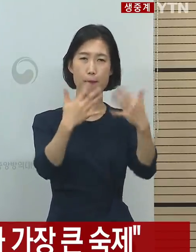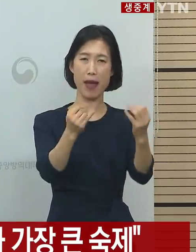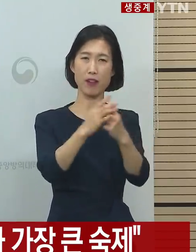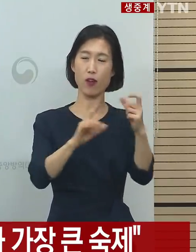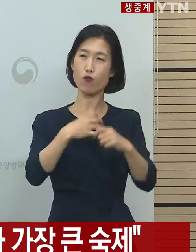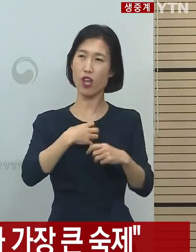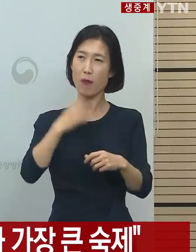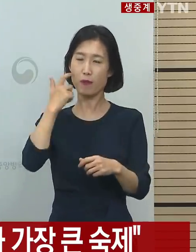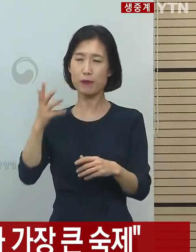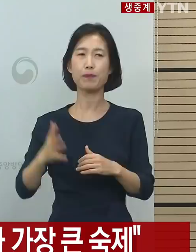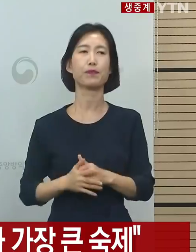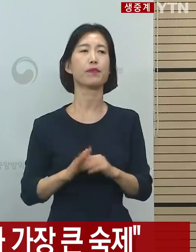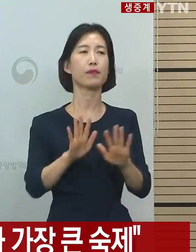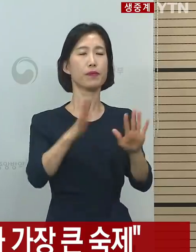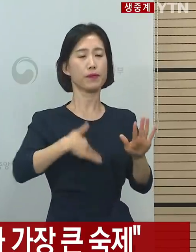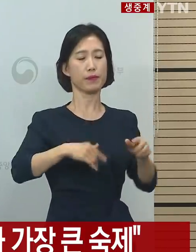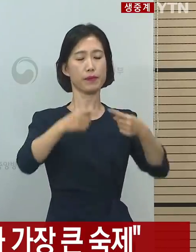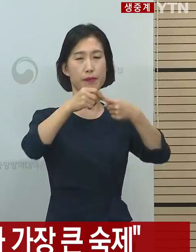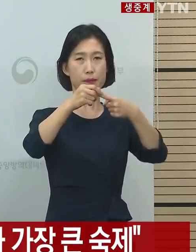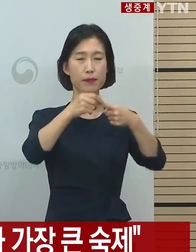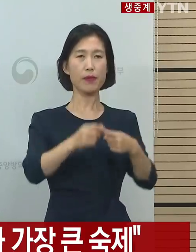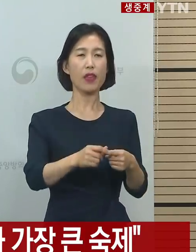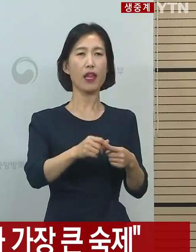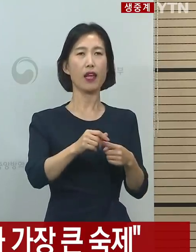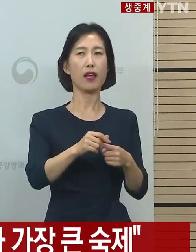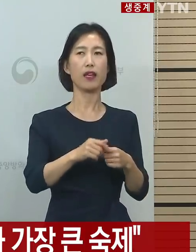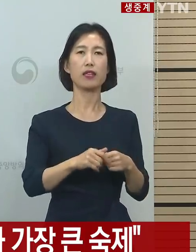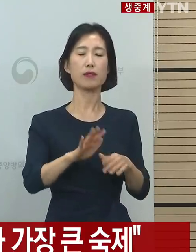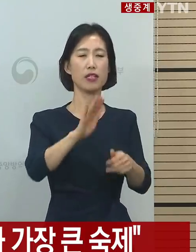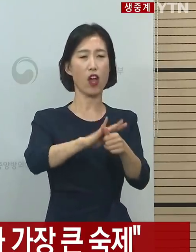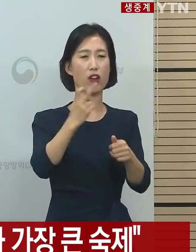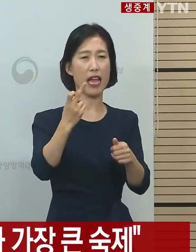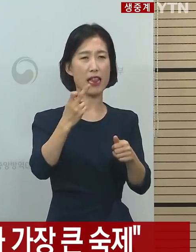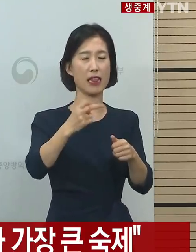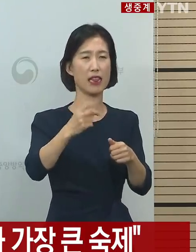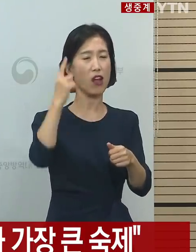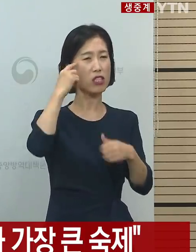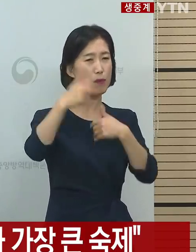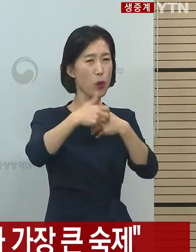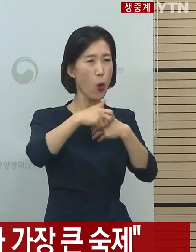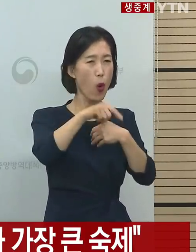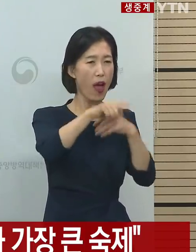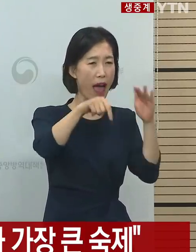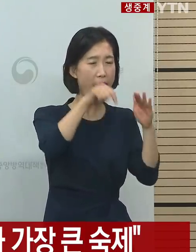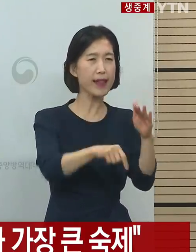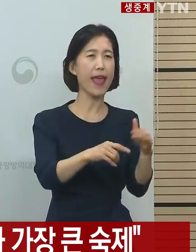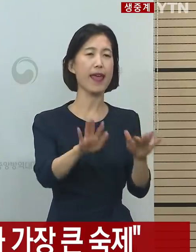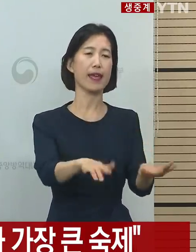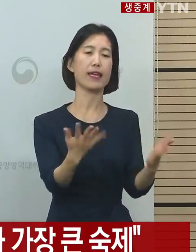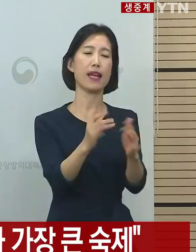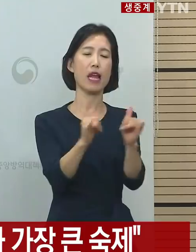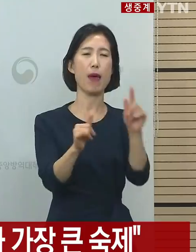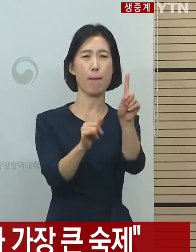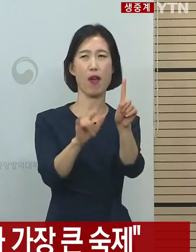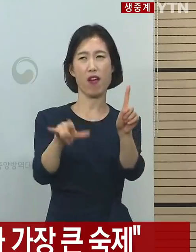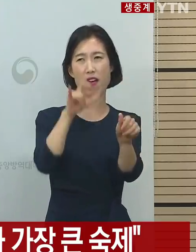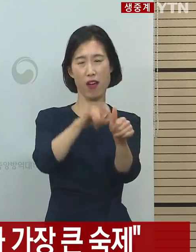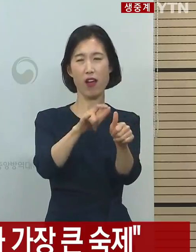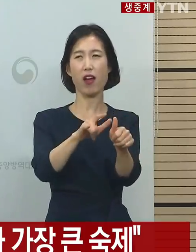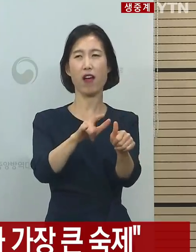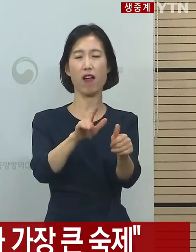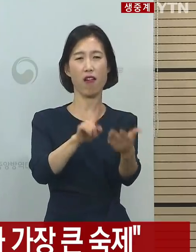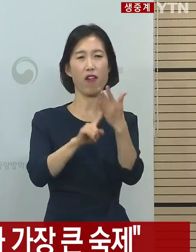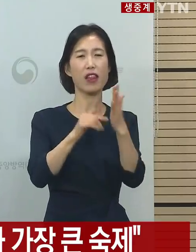경산에 있는 세명병원이 이제 폐쇄병동 정신병동인데 현재까지는 종사자 한 명이 확진된 걸로 파악하고 있습니다.